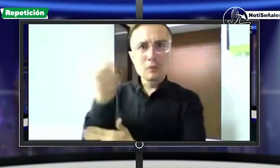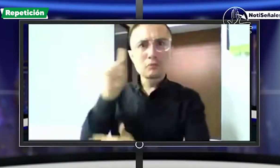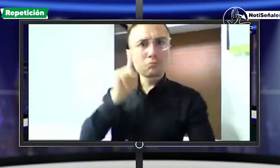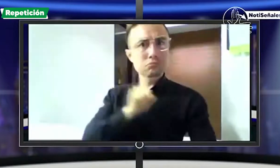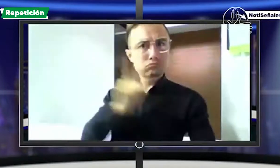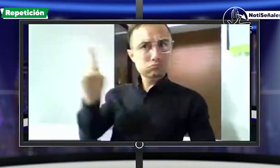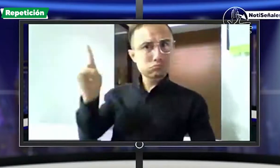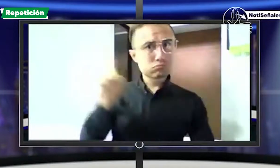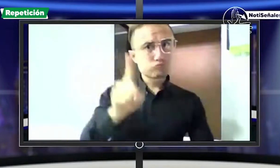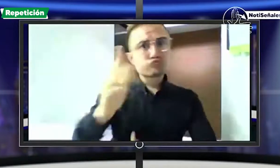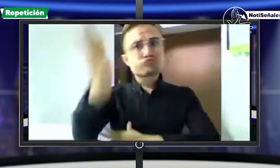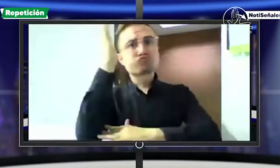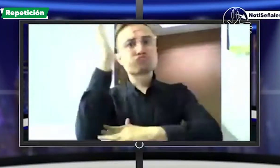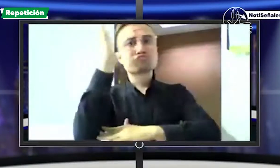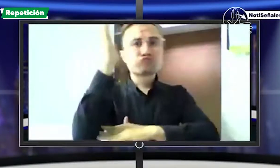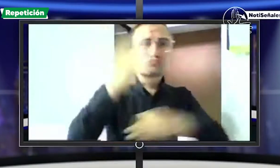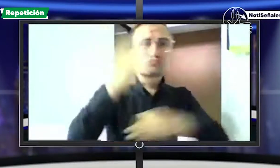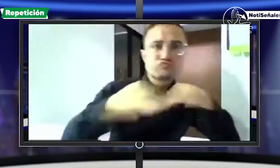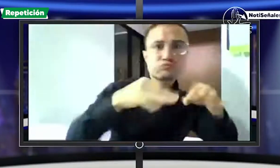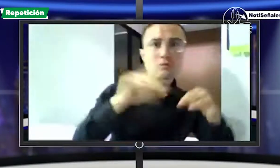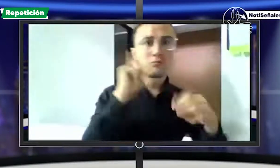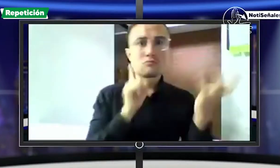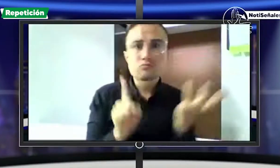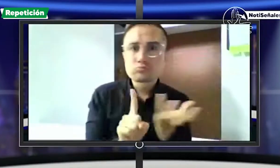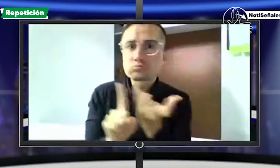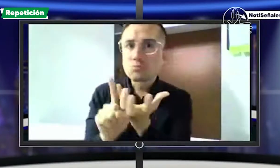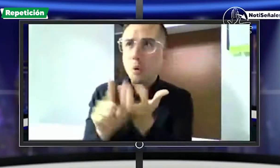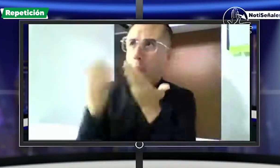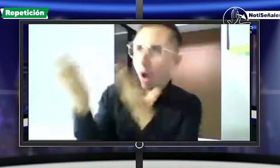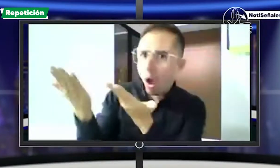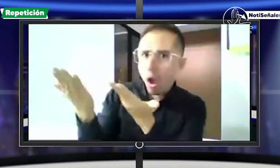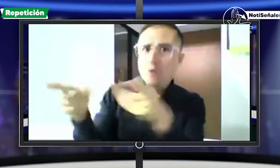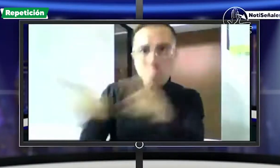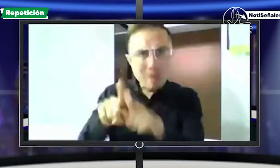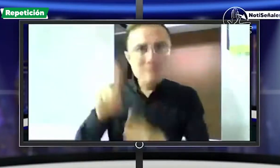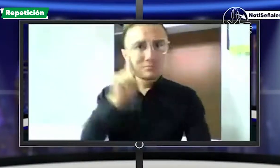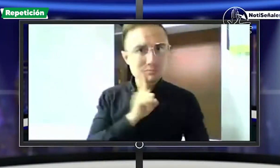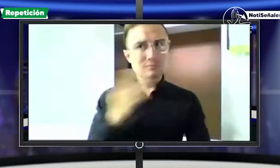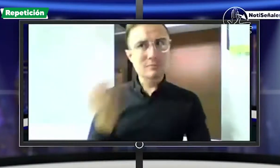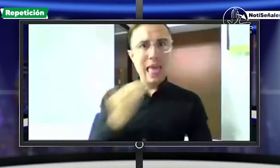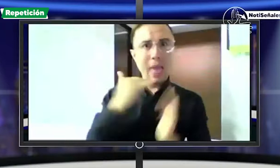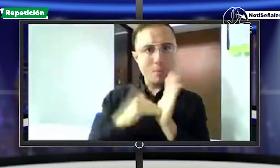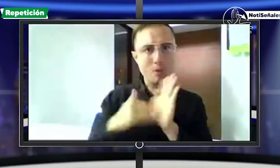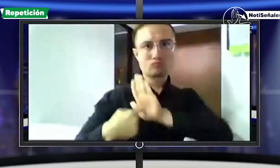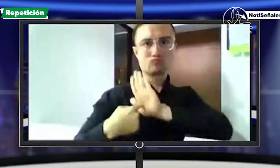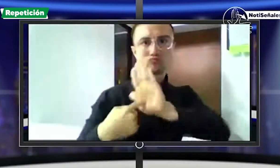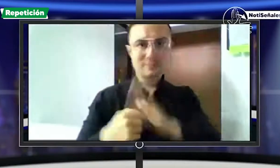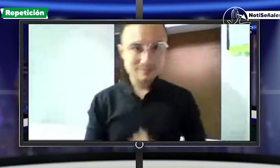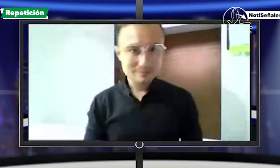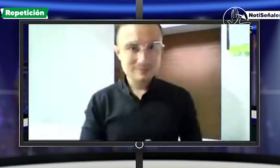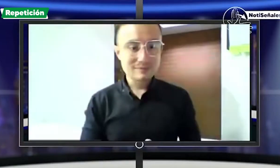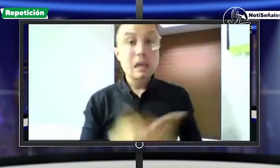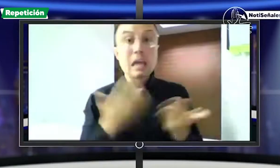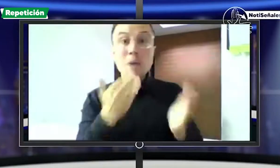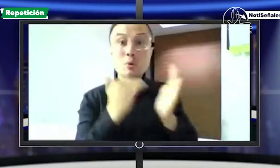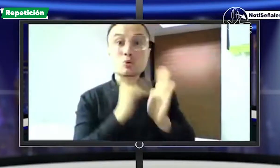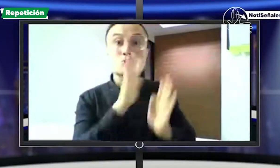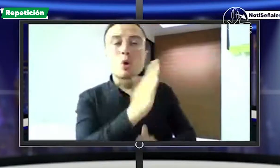bien por ejemplo en Bogotá en el museo del Banco de la República que hay esas visitas guiadas